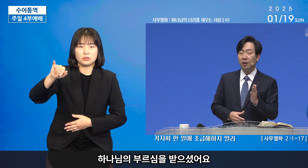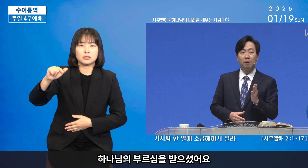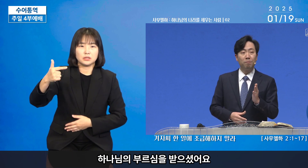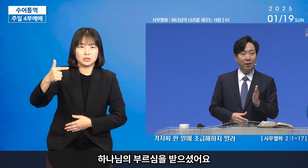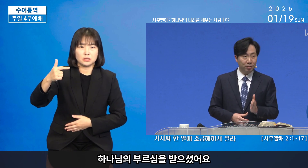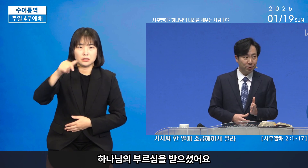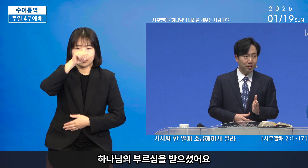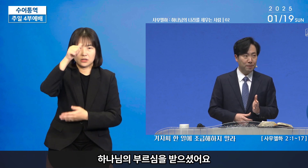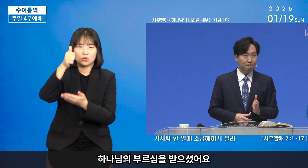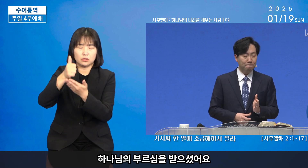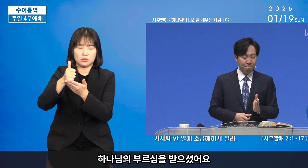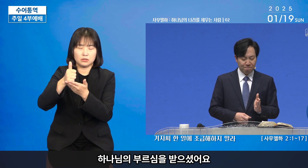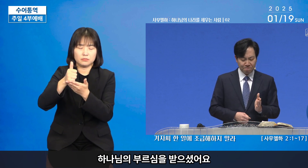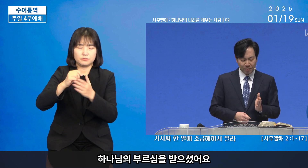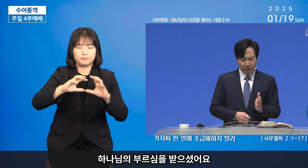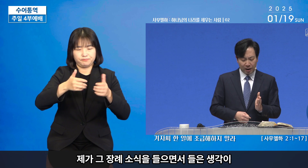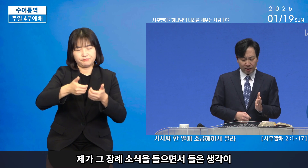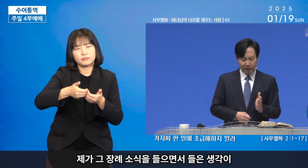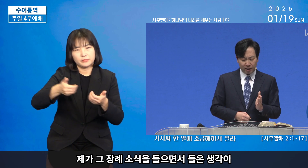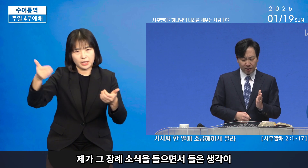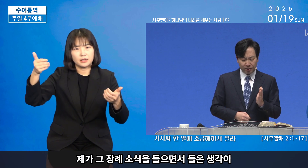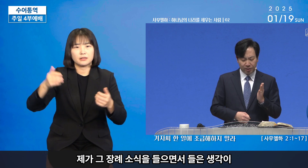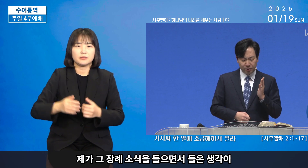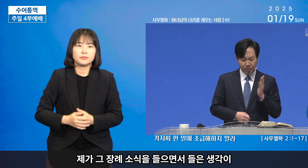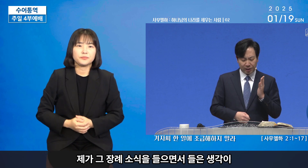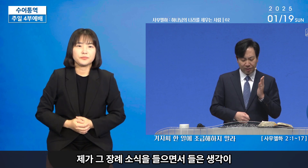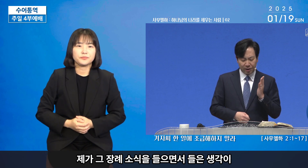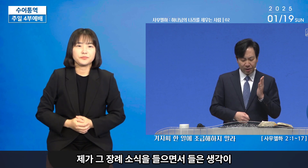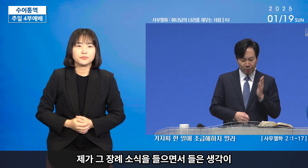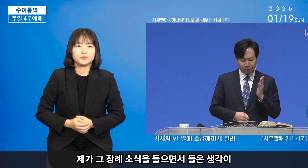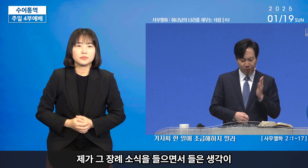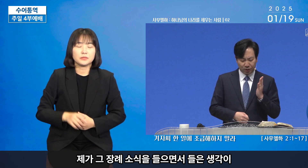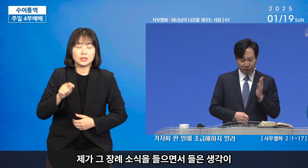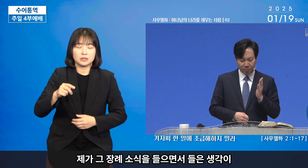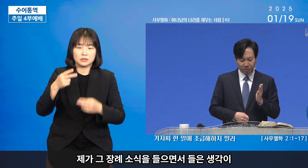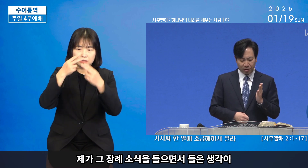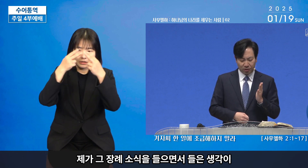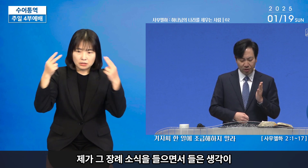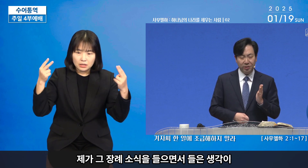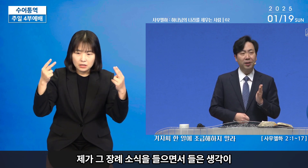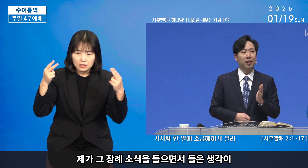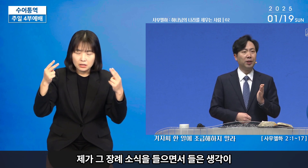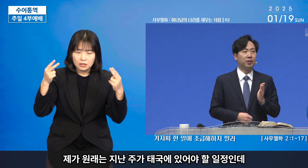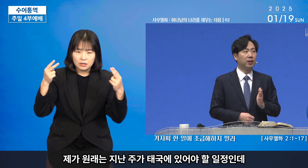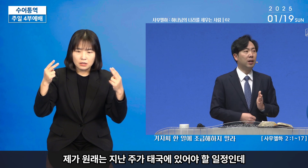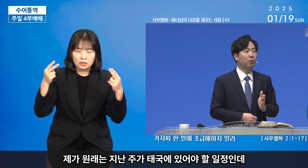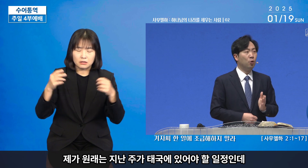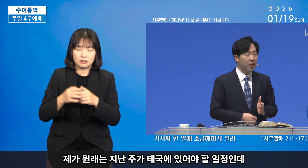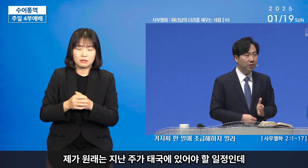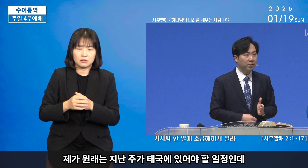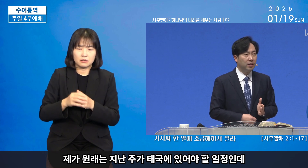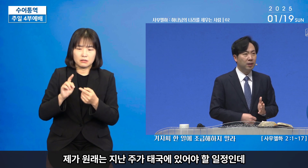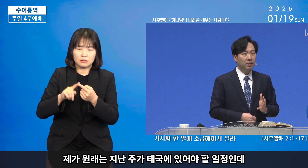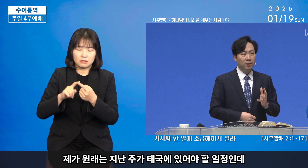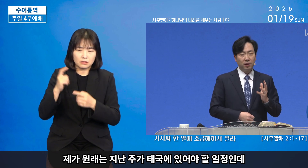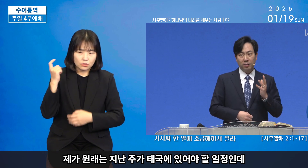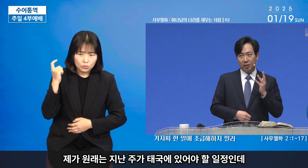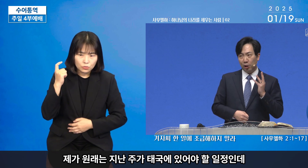부르심을 받으셨어요. 제가 그 장례 소식을 들으면서 든 생각이, 제가